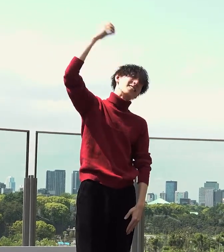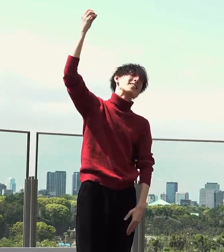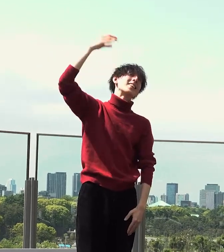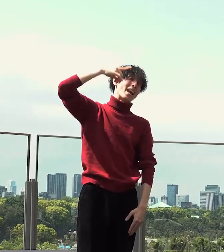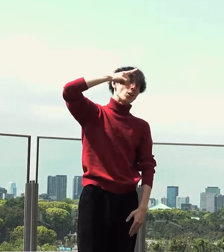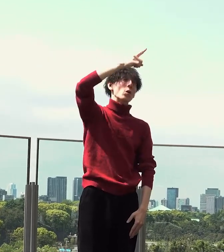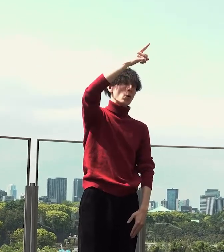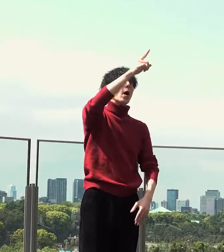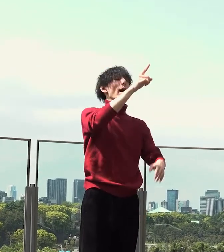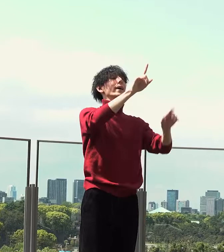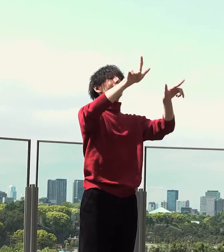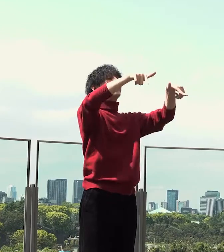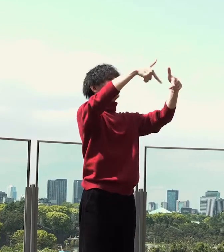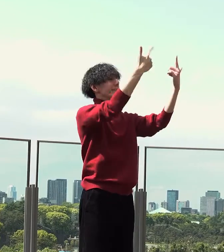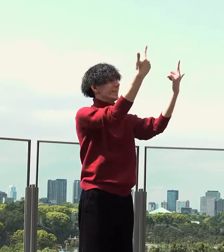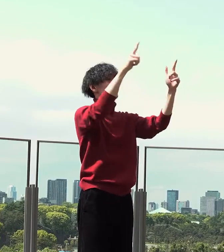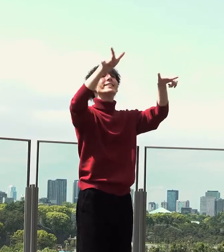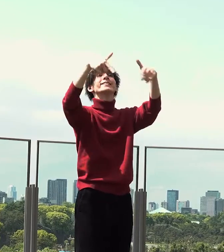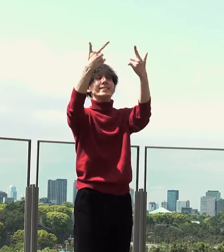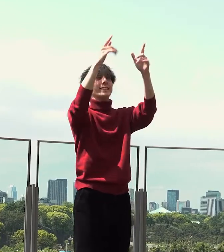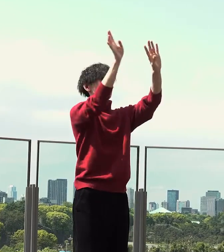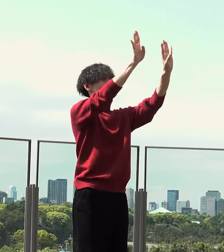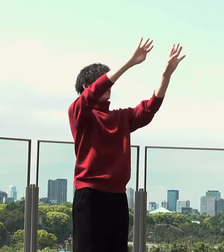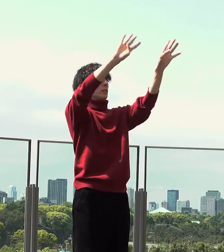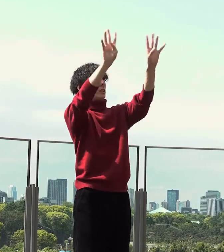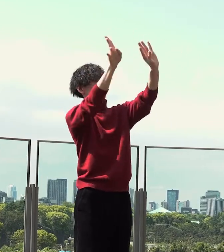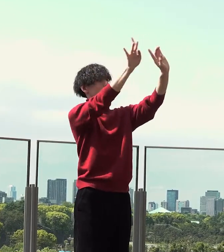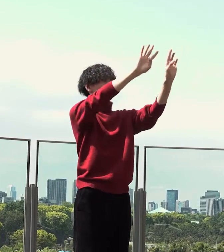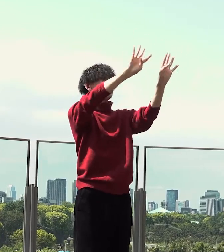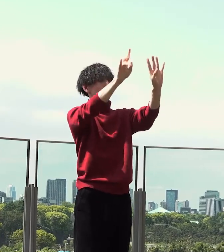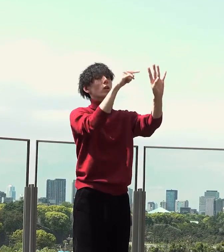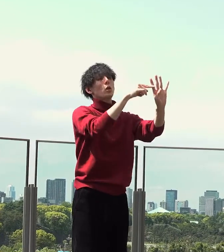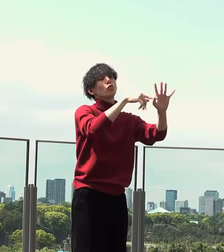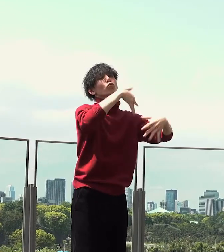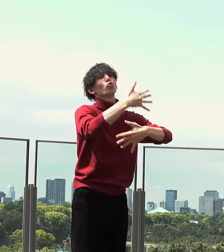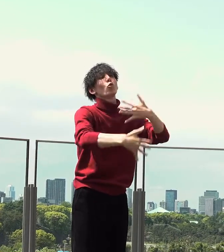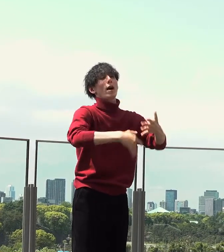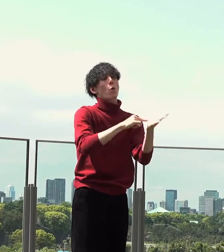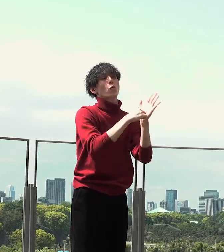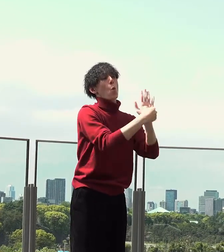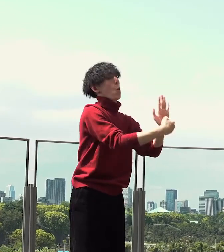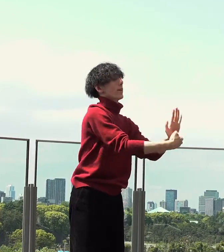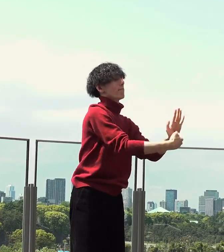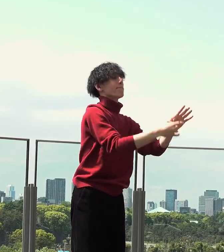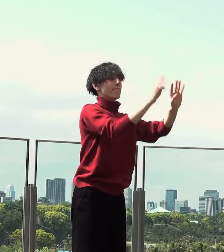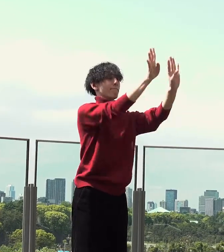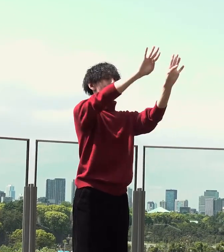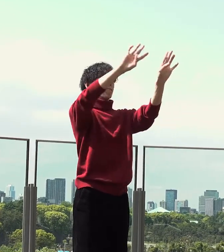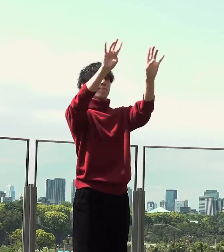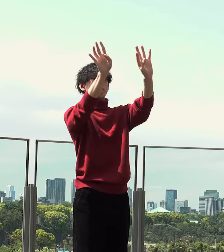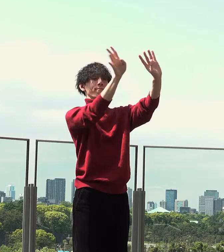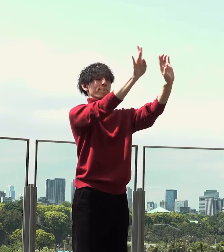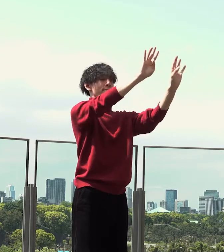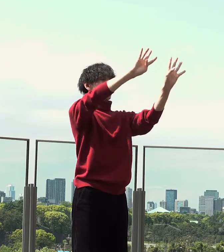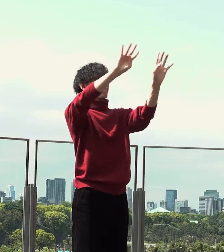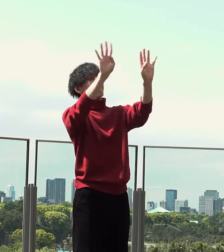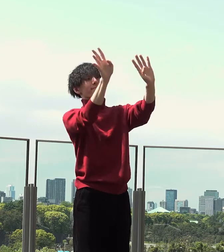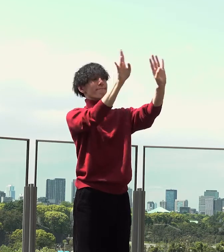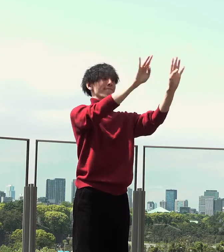太陽まぶしい、でこのあと木がこう揺らめいてるというような手話の表現をしました。